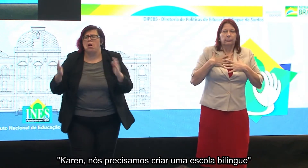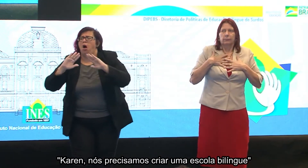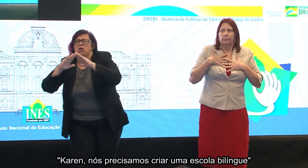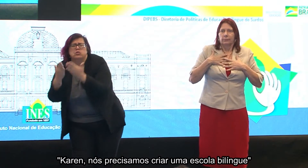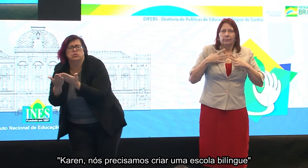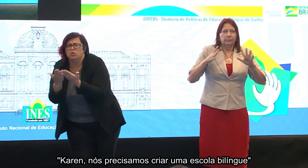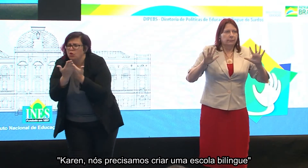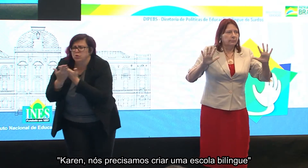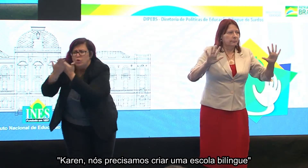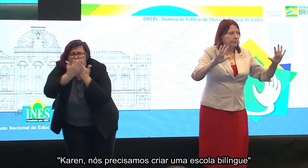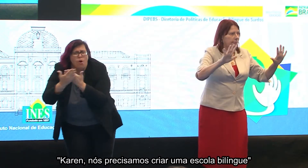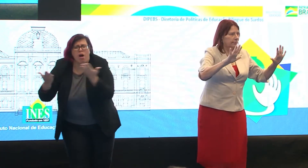uma escola bilíngue.